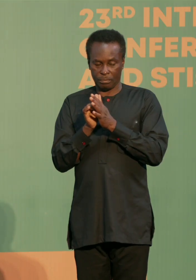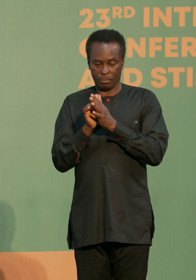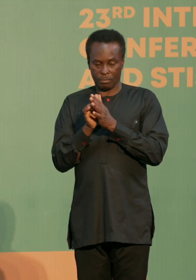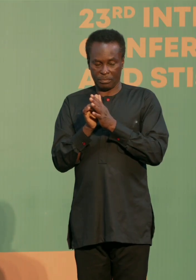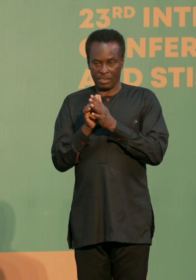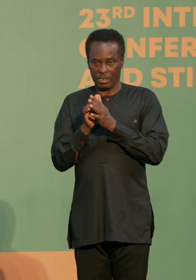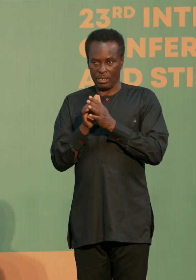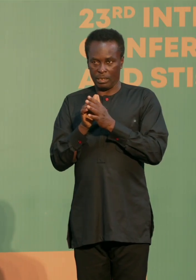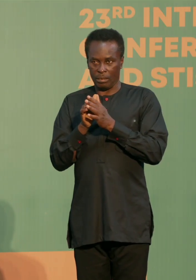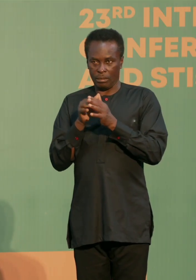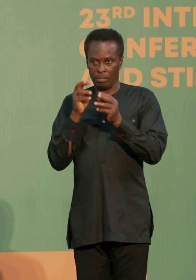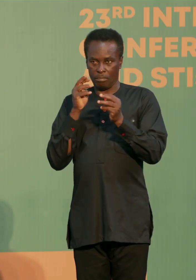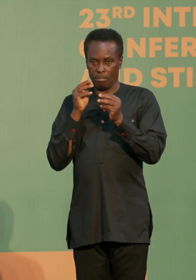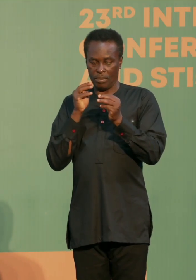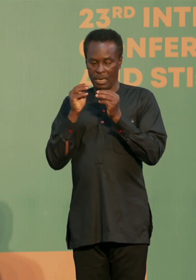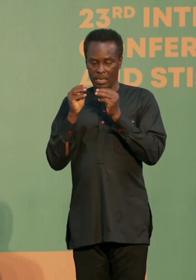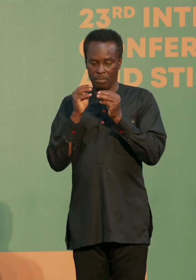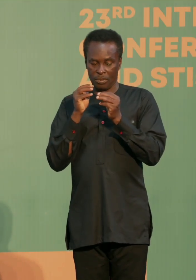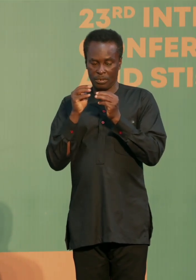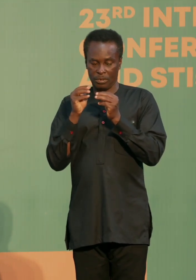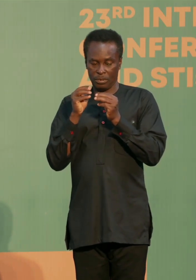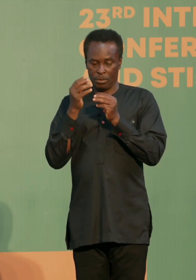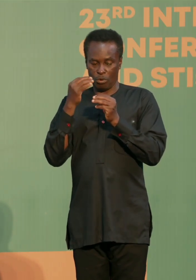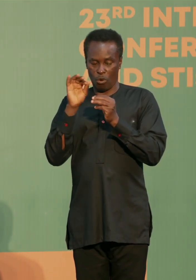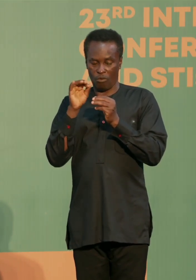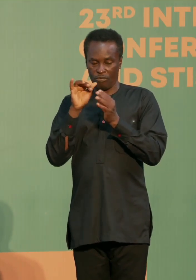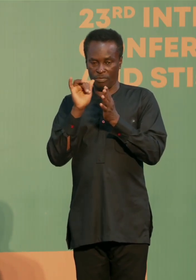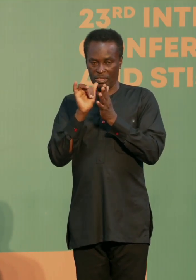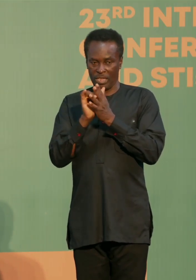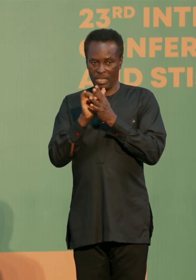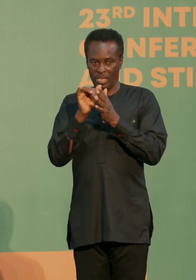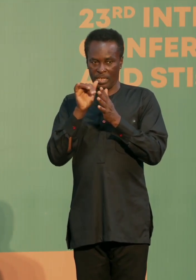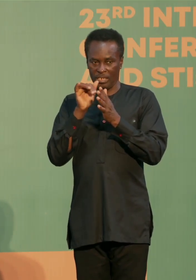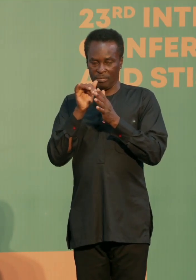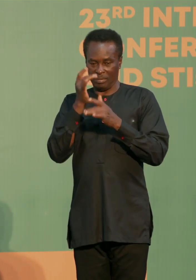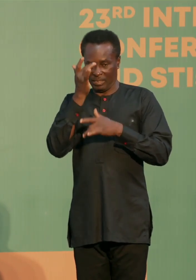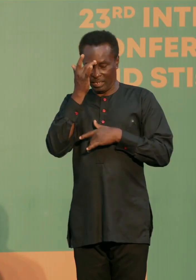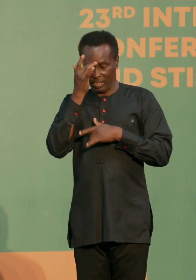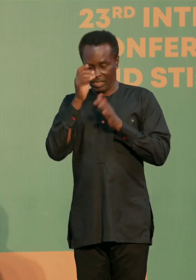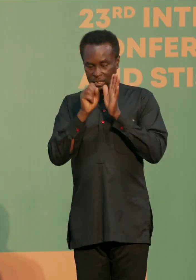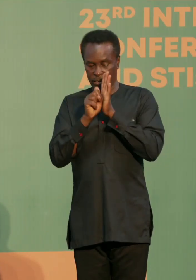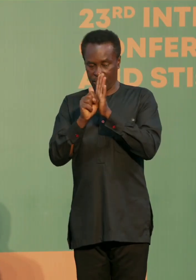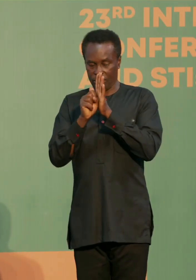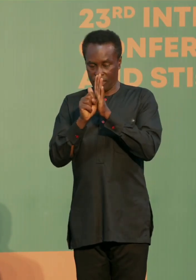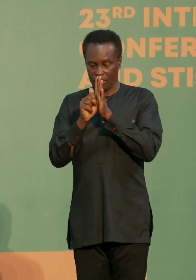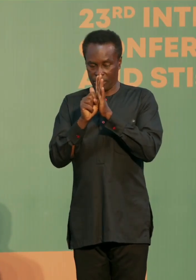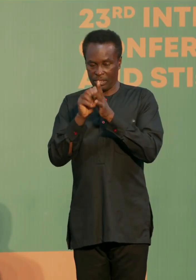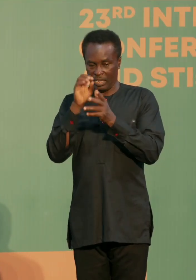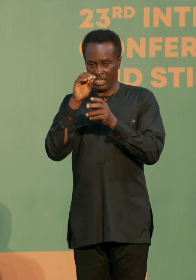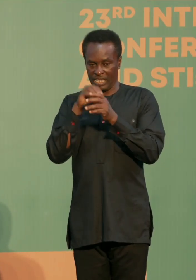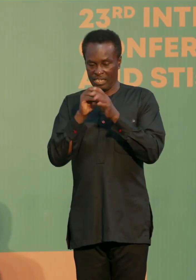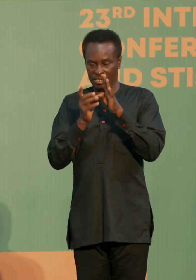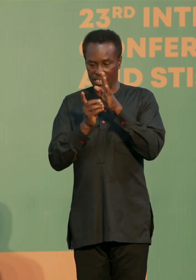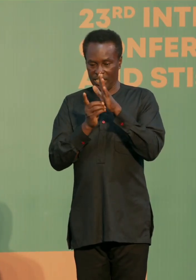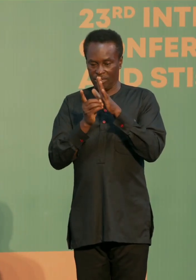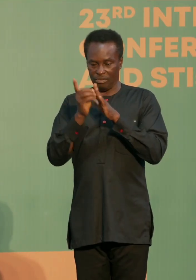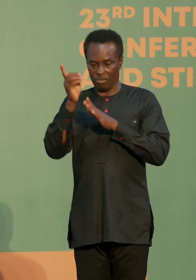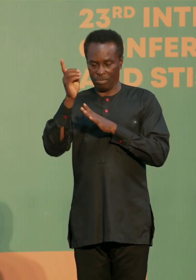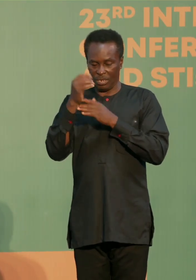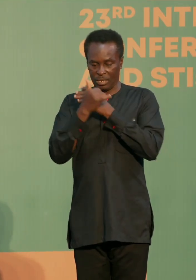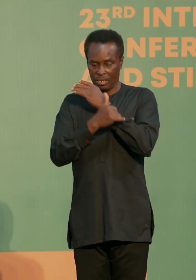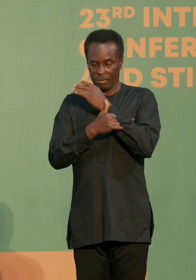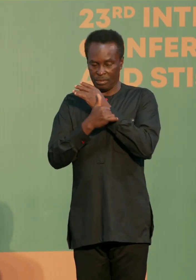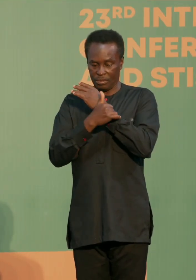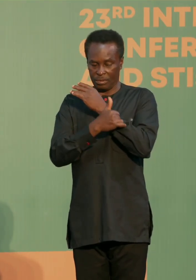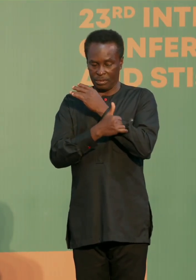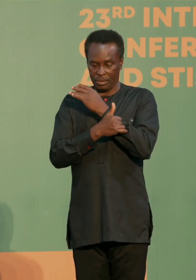L'OMS recommande aux pays en voie de développement d'appliquer l'approche syndromique pour la prise en charge des IST. Or,